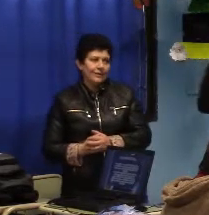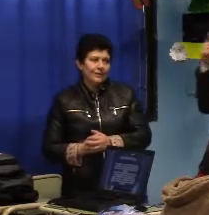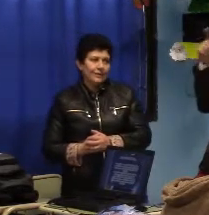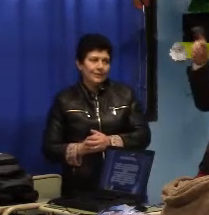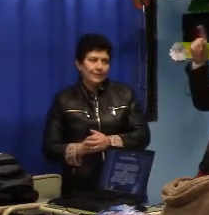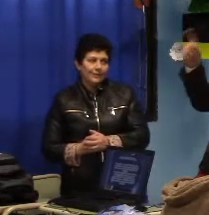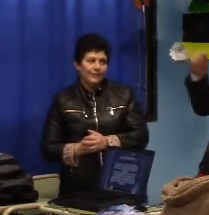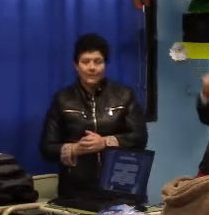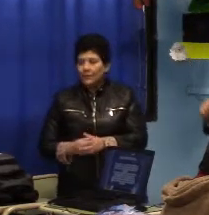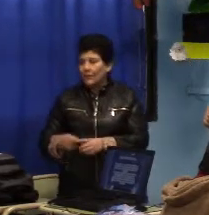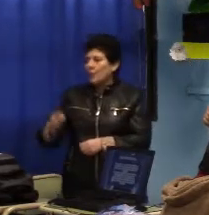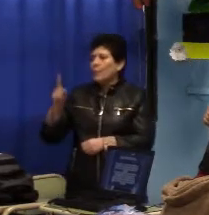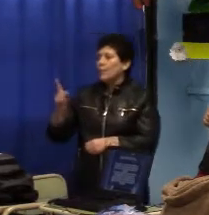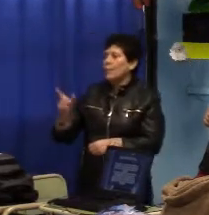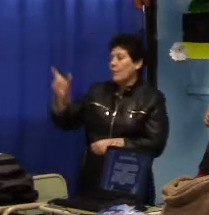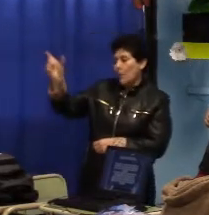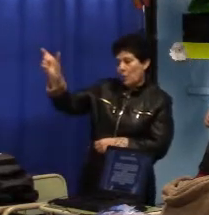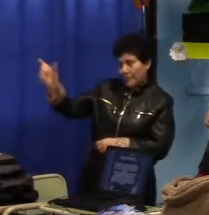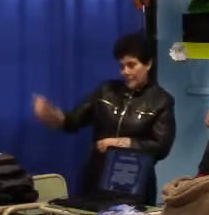15. No fue fiel con Dios.